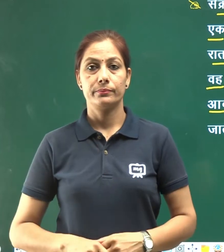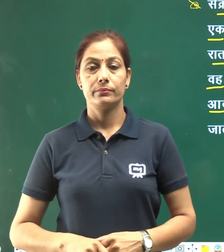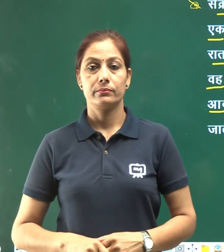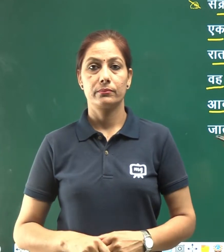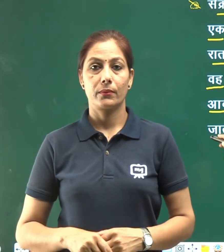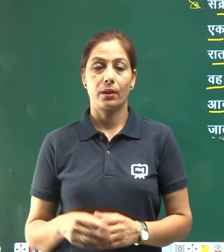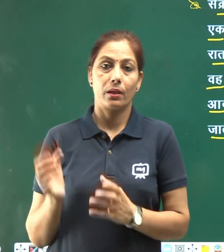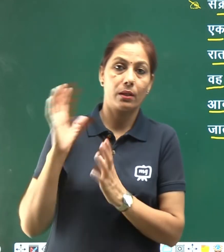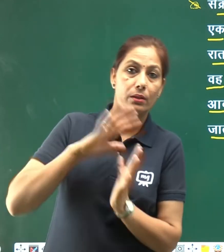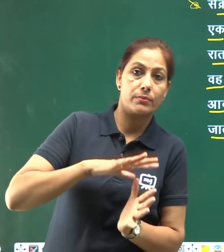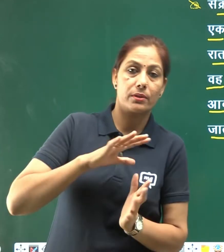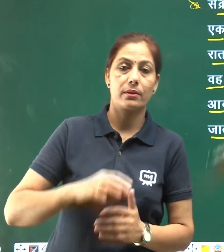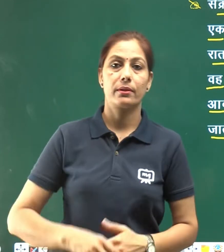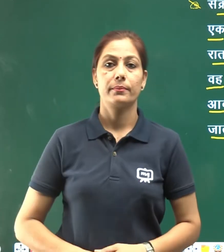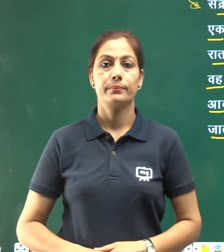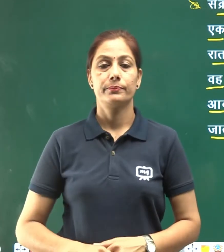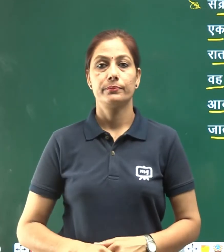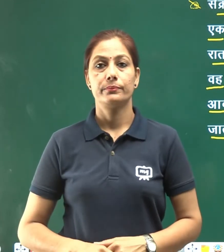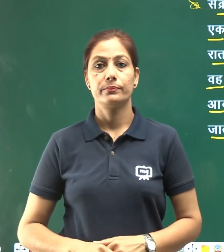दब जाता है।